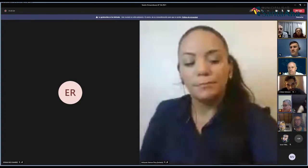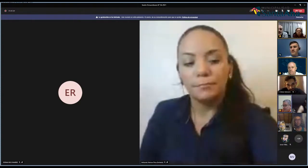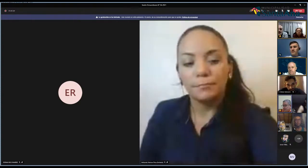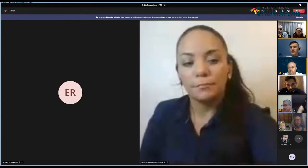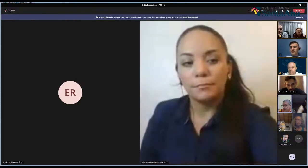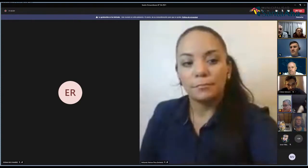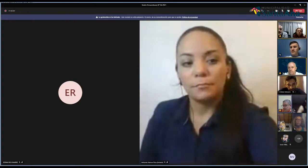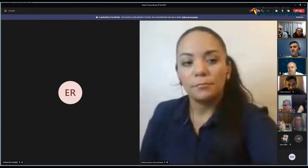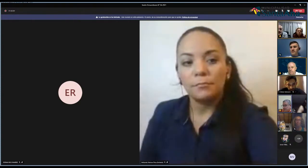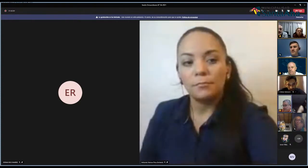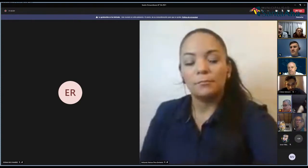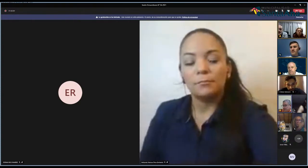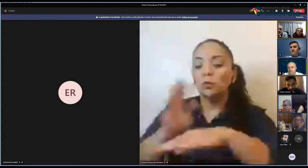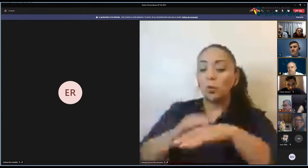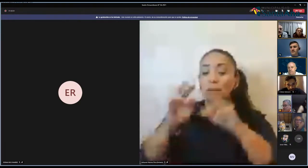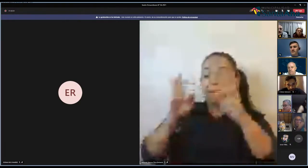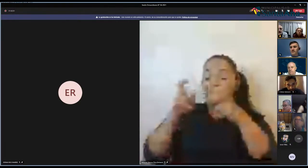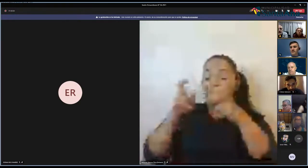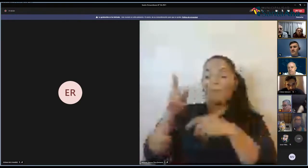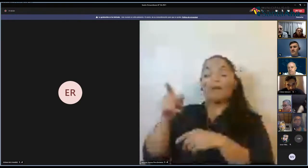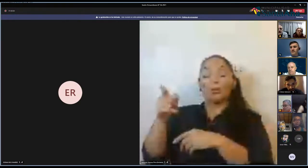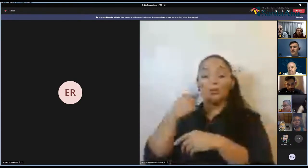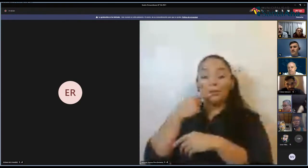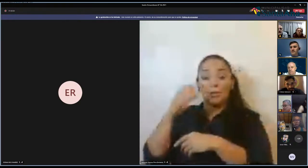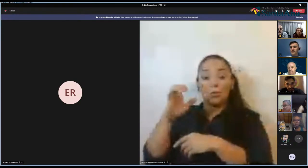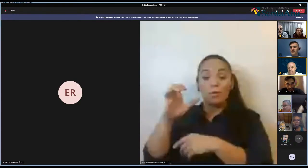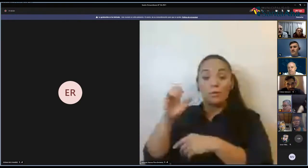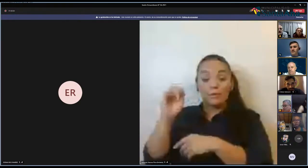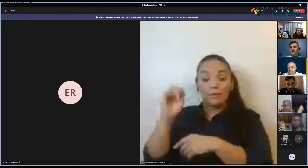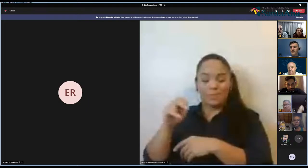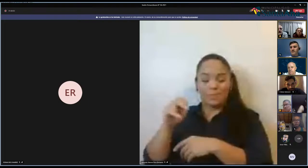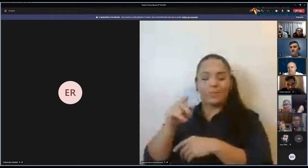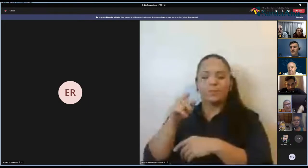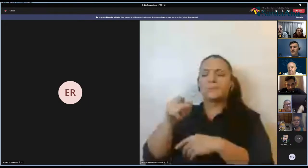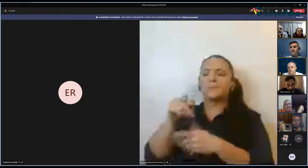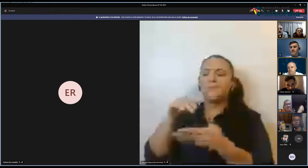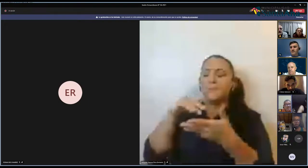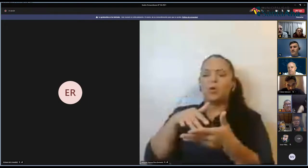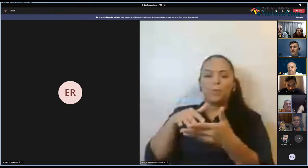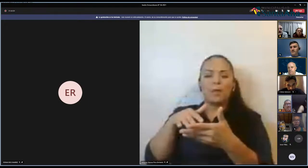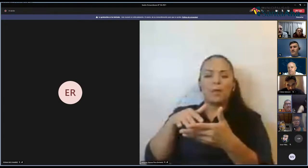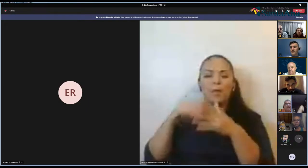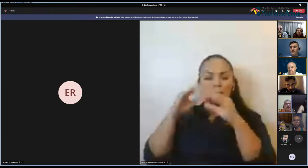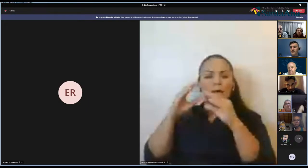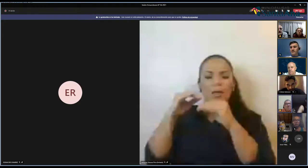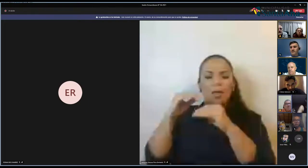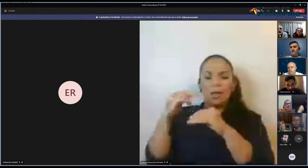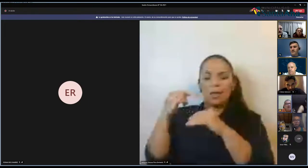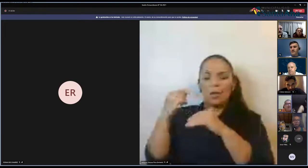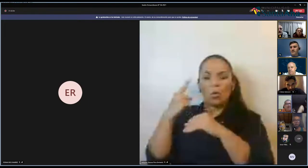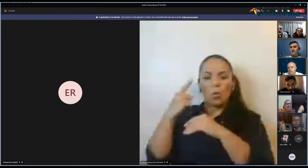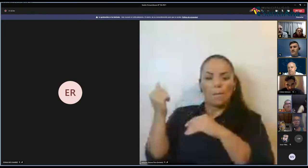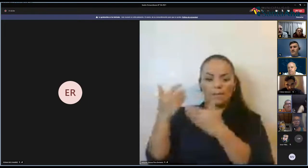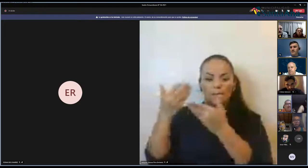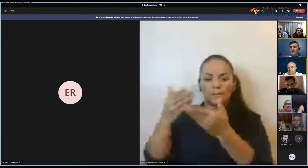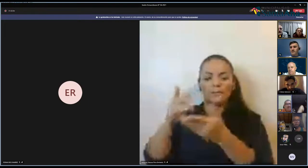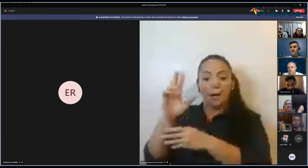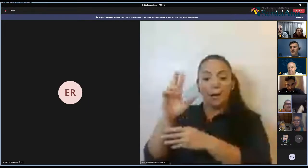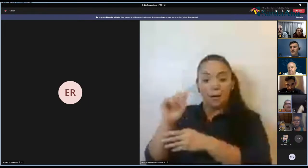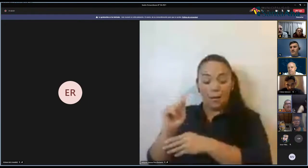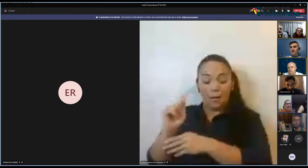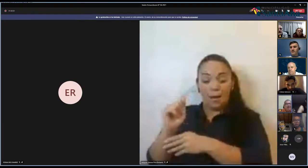habla de que carla montes te envío un informe que envió hace un mes 15 años de trabajar para la municipalidad